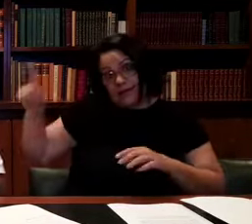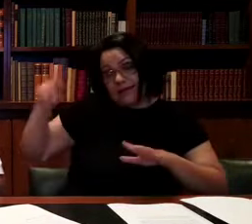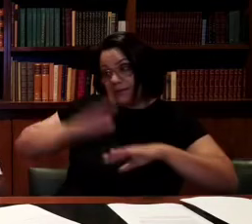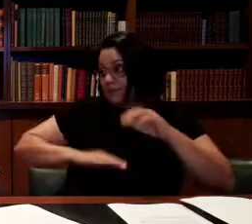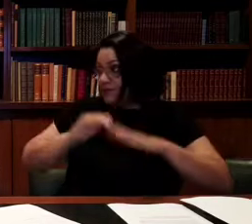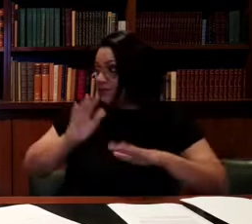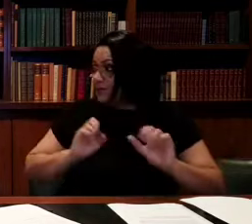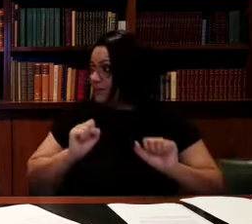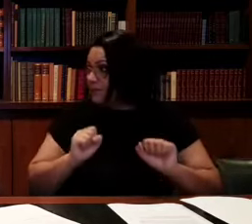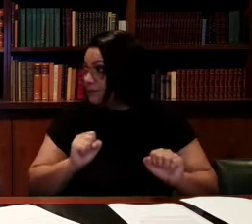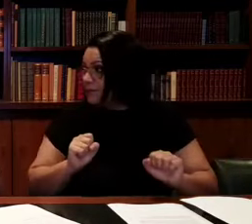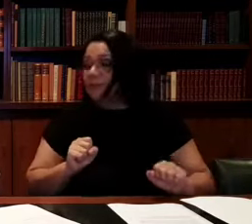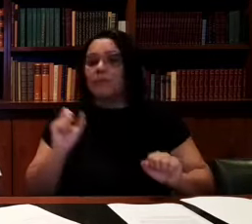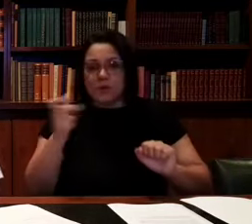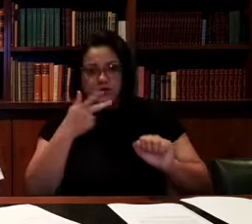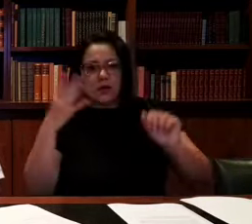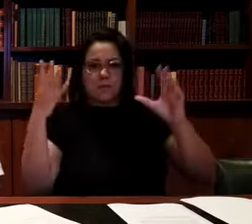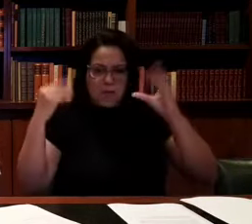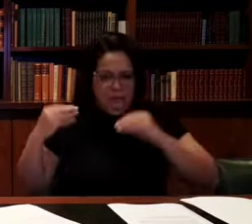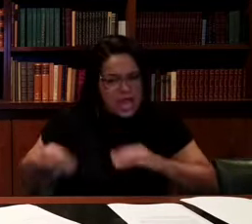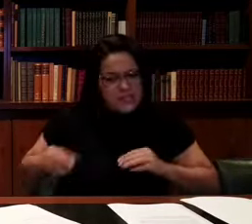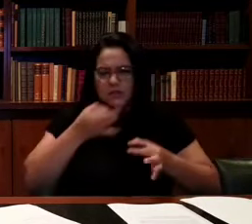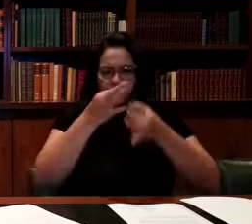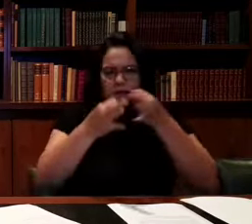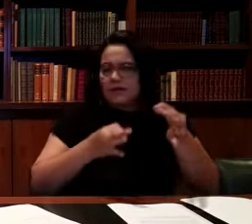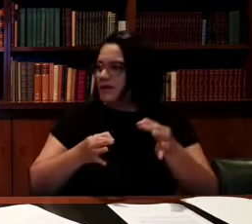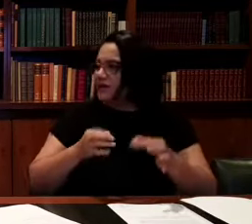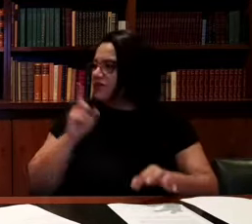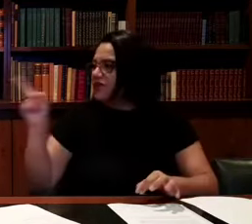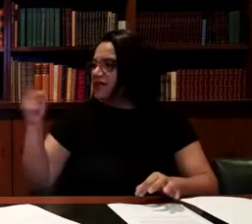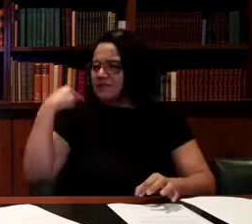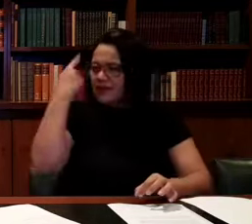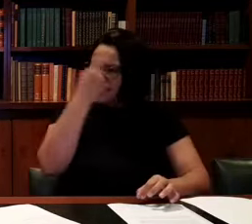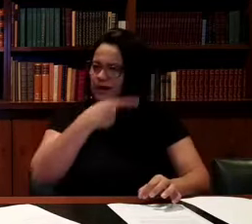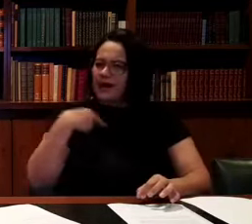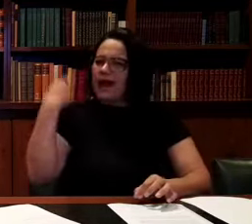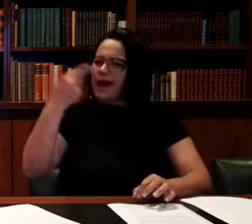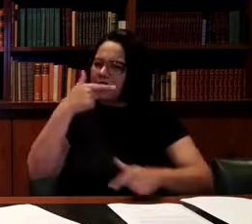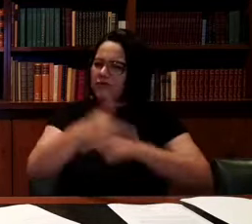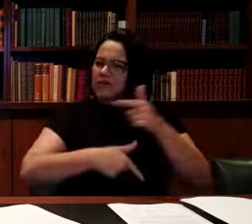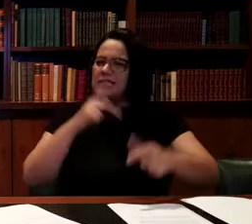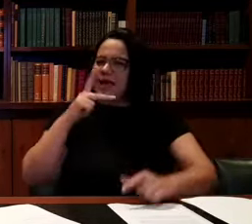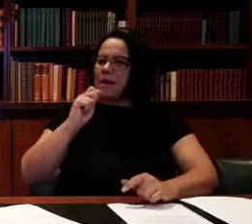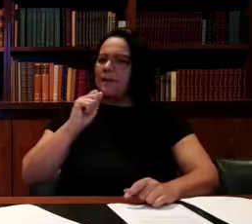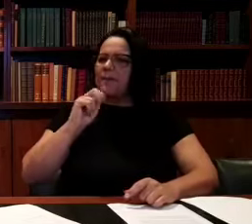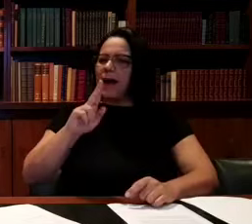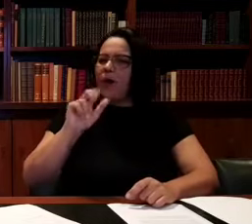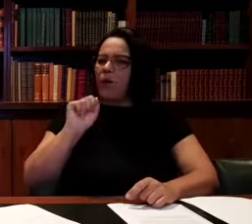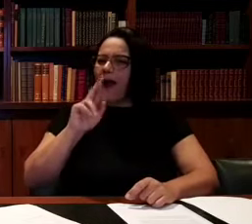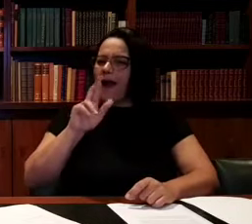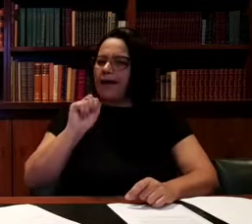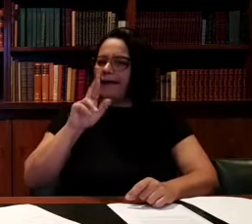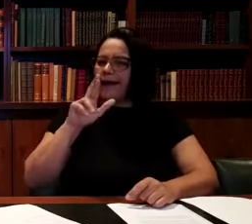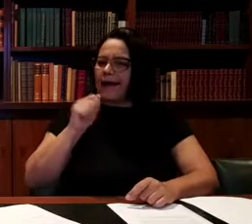pode passar aqui também fique à vontade não tem uma cara de pau gerado acabado aperta